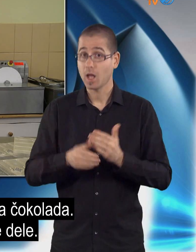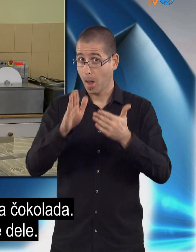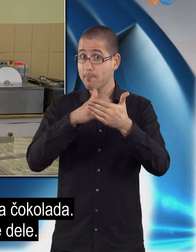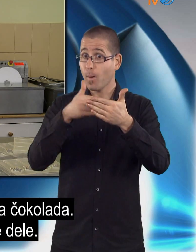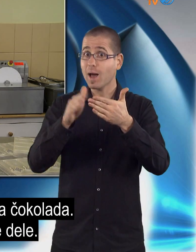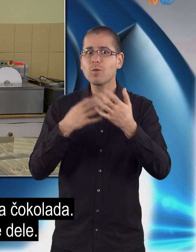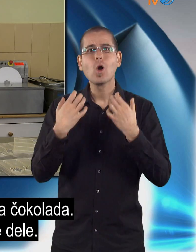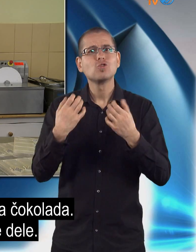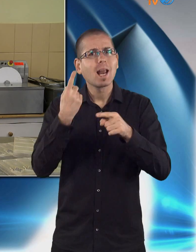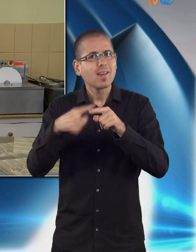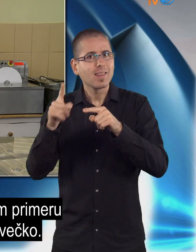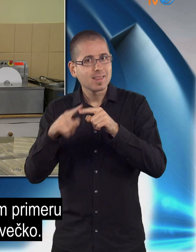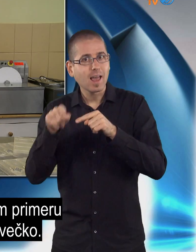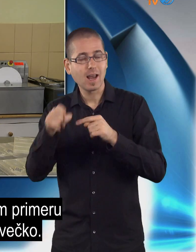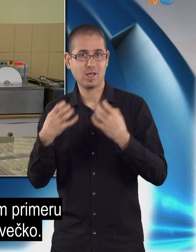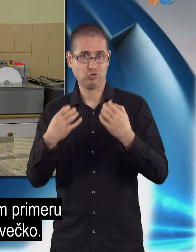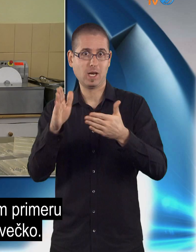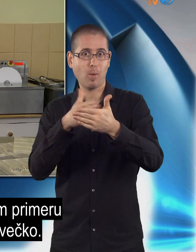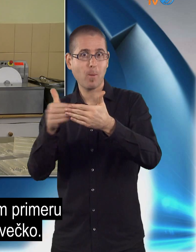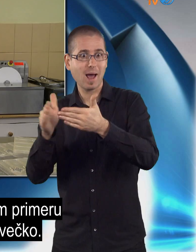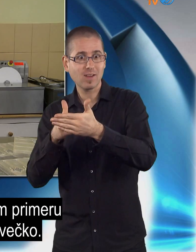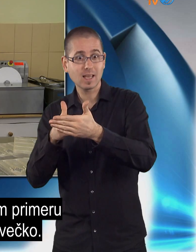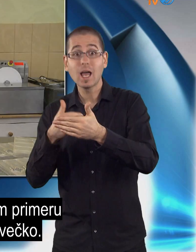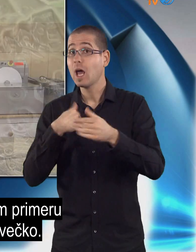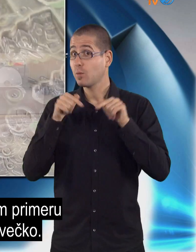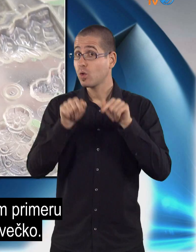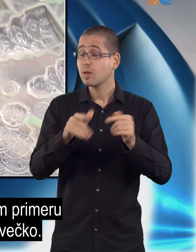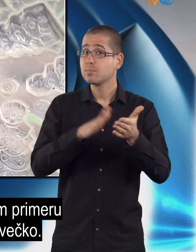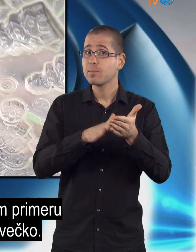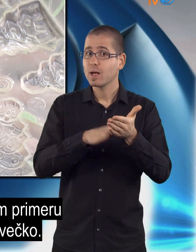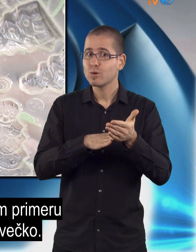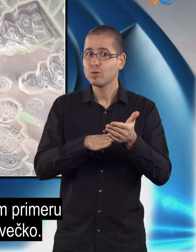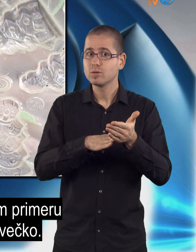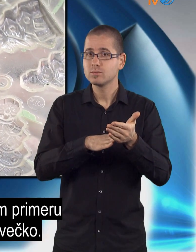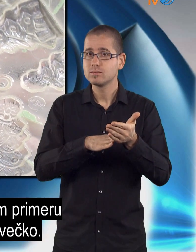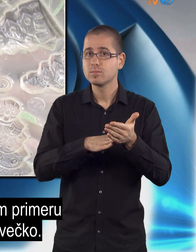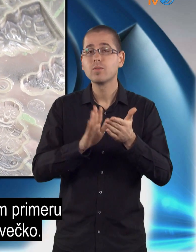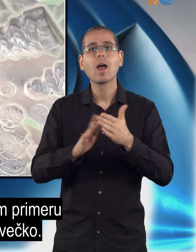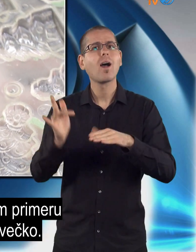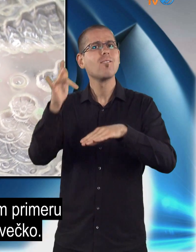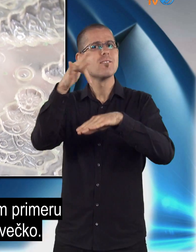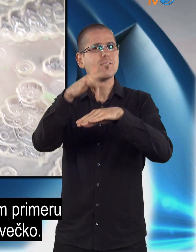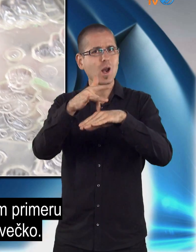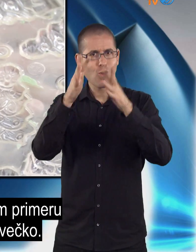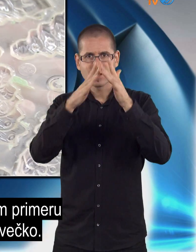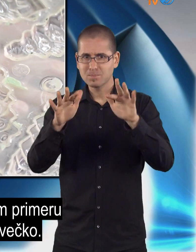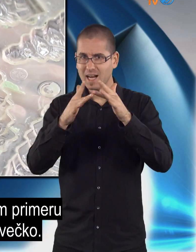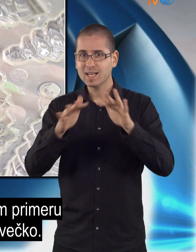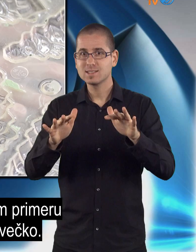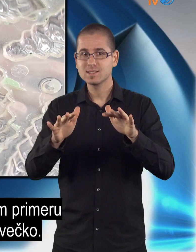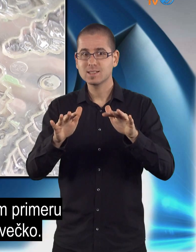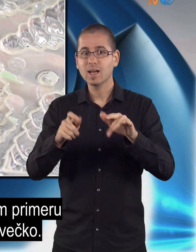Pobarvamo želene dele, ki jih želimo pobarvati. Jaz bom v tem primeru na vrhu